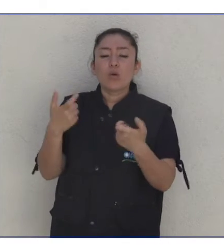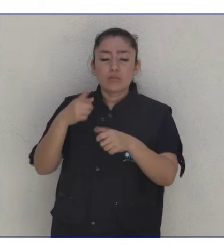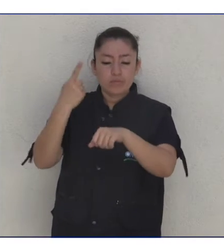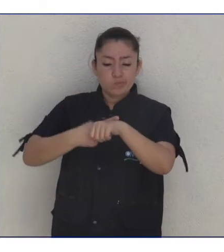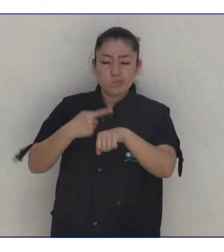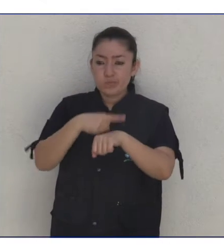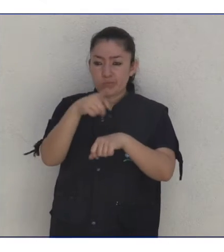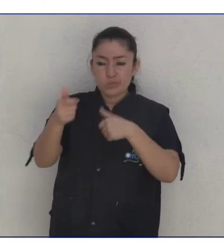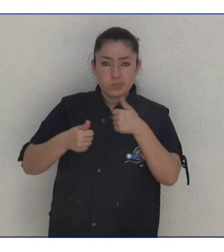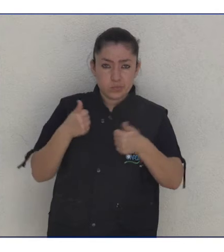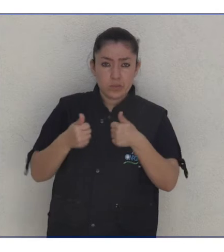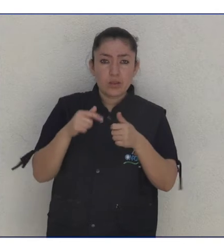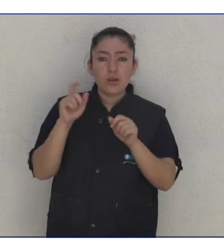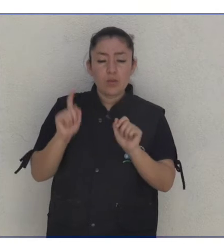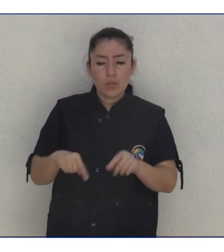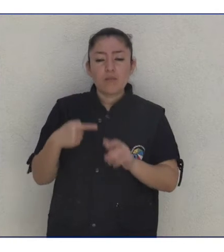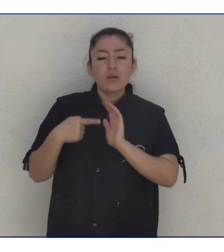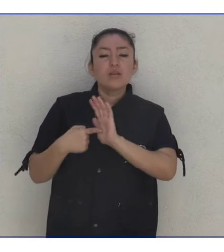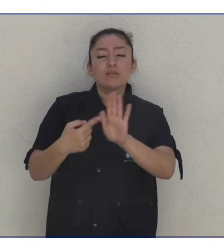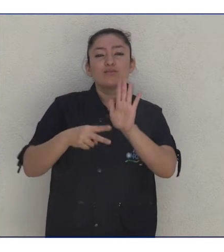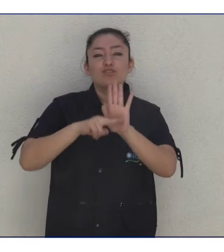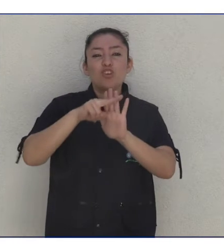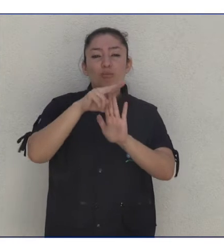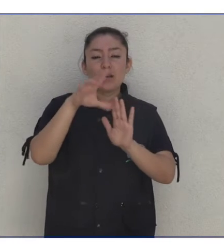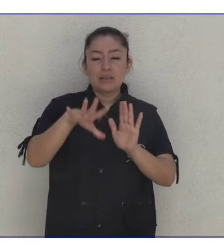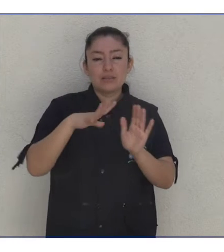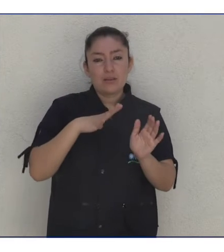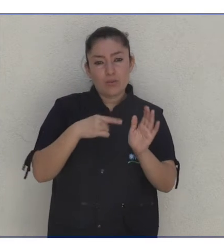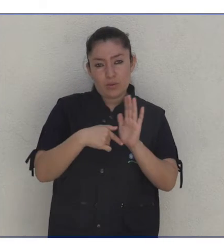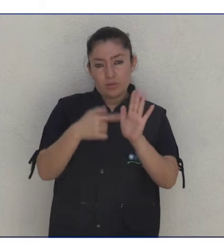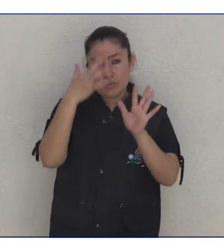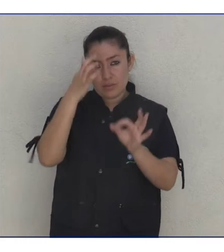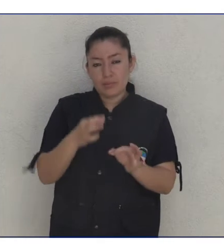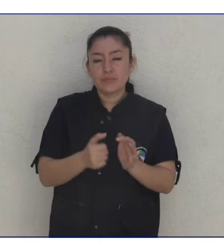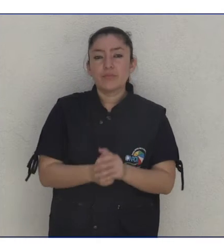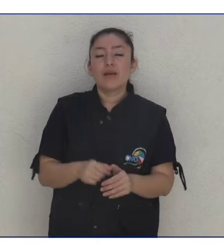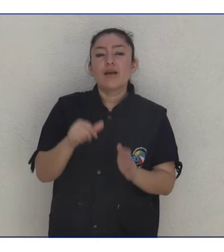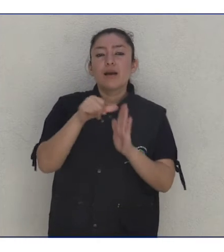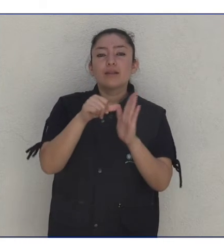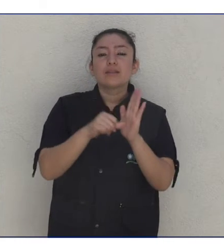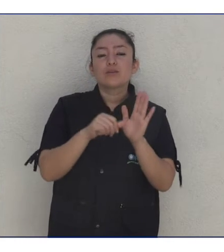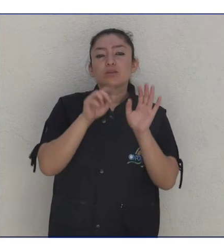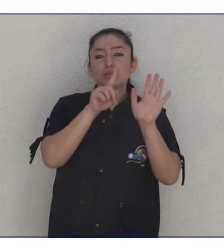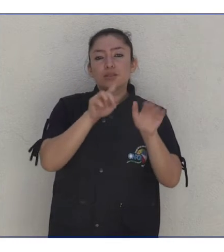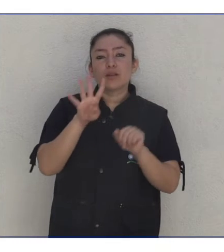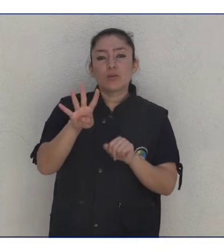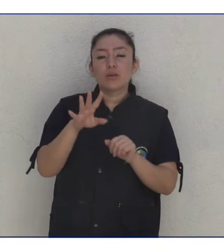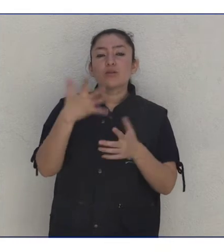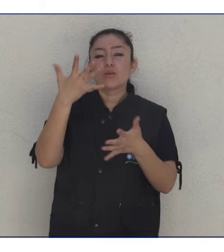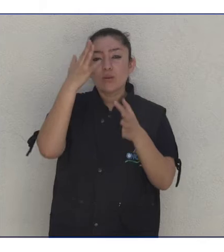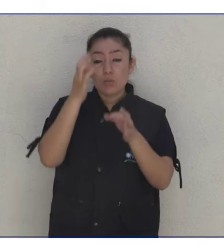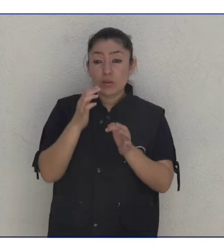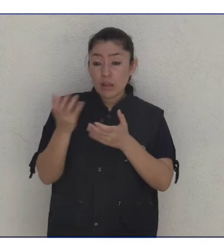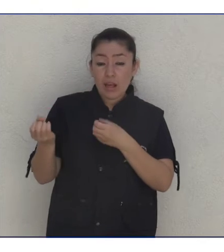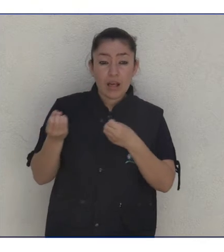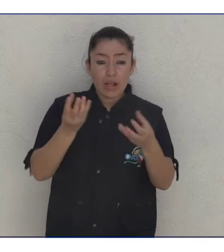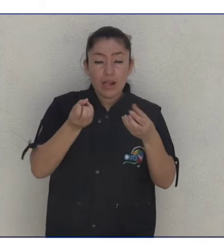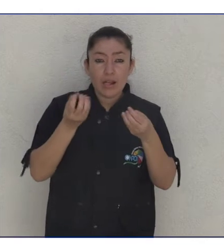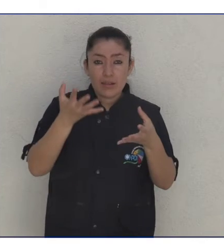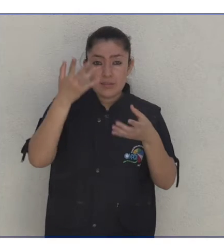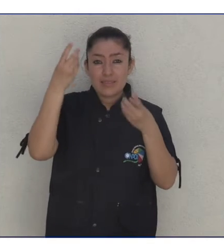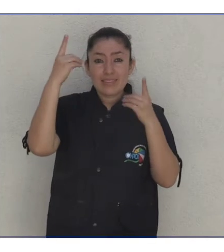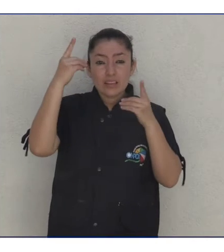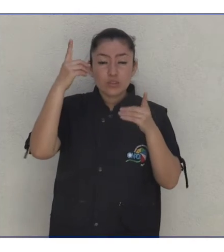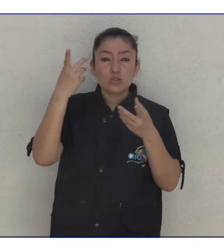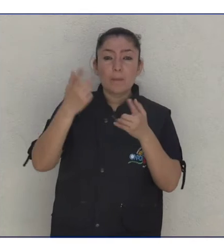administrativo se aplicarán las normas en la materia. Artículo 64. Comercialización de datos personales. Quien